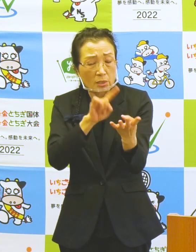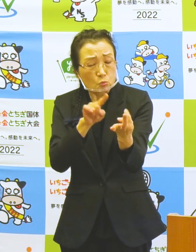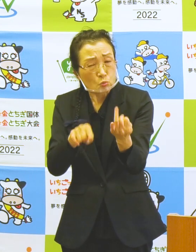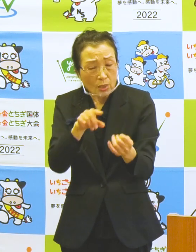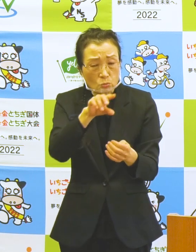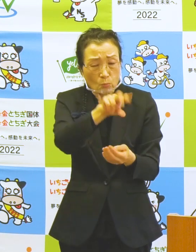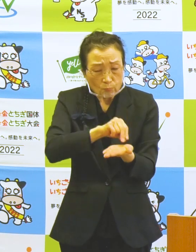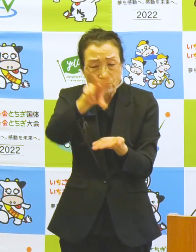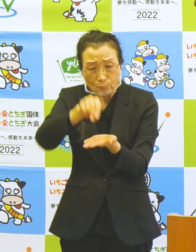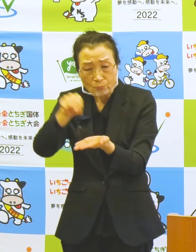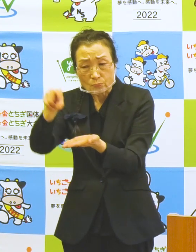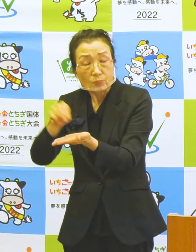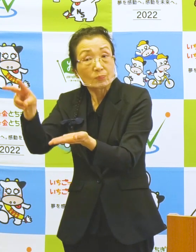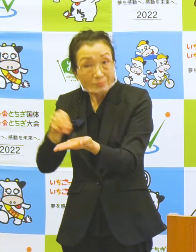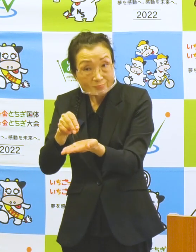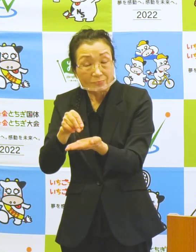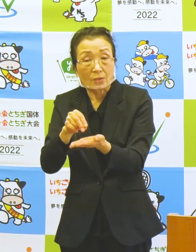を組み合わせた